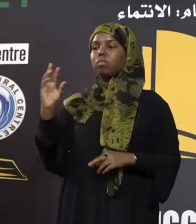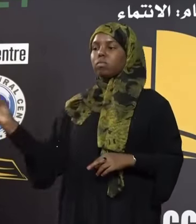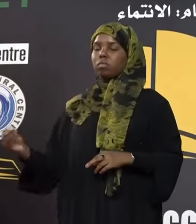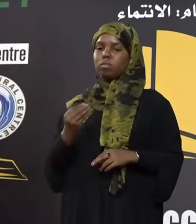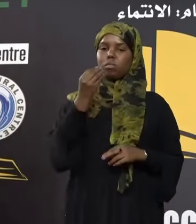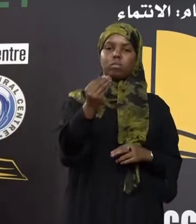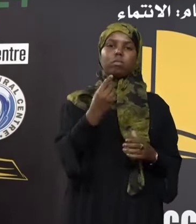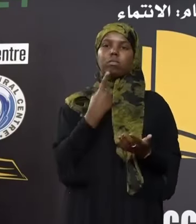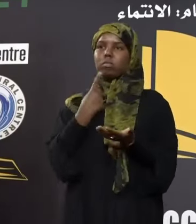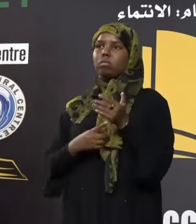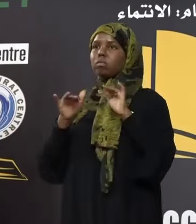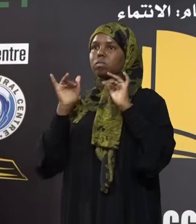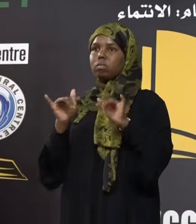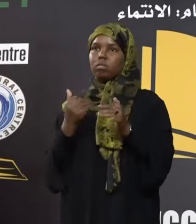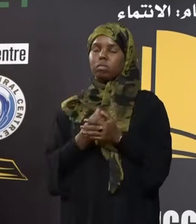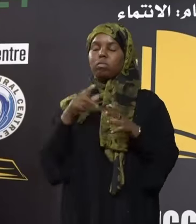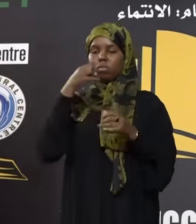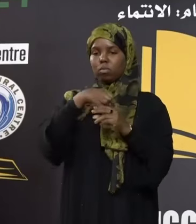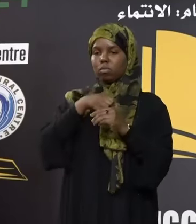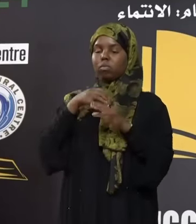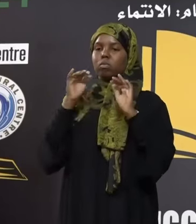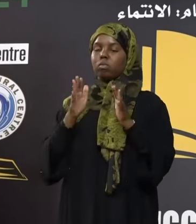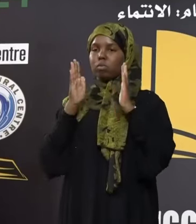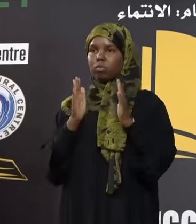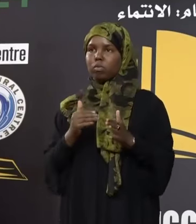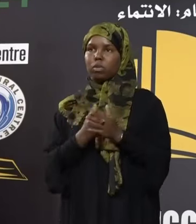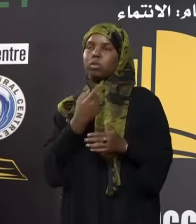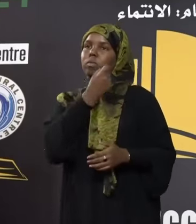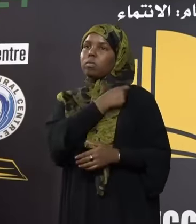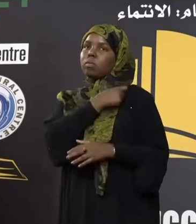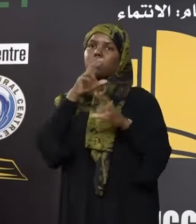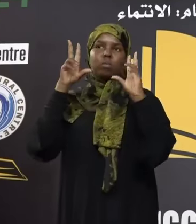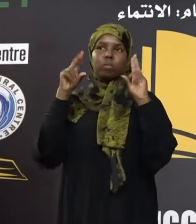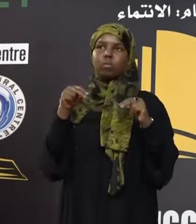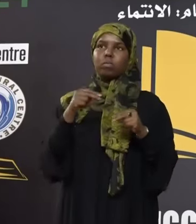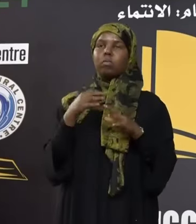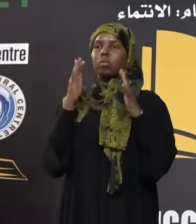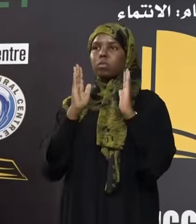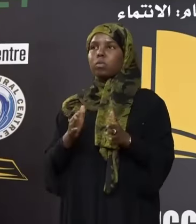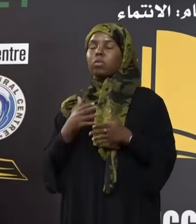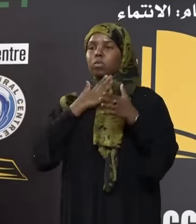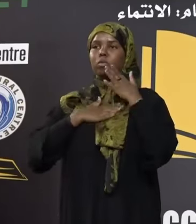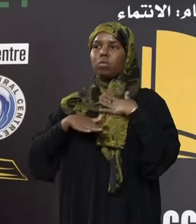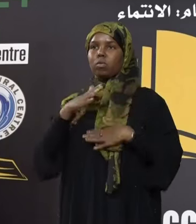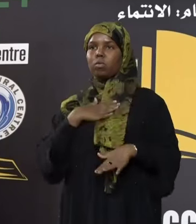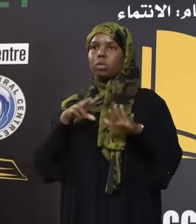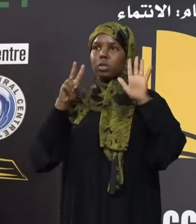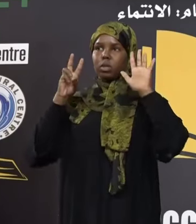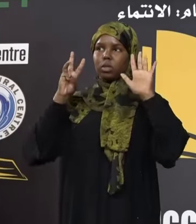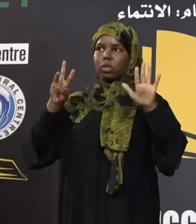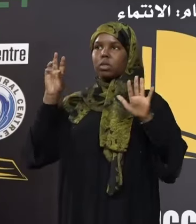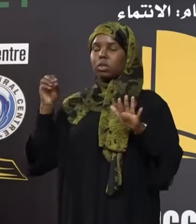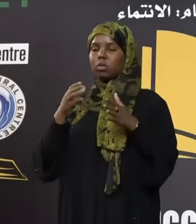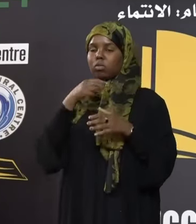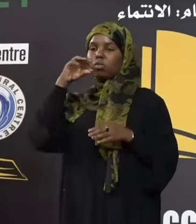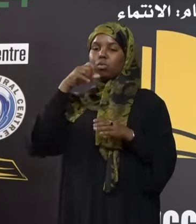أنا واحد نقد ديارة دورشة ديار نهينه واحد نقد ديارة ميدان قبيلة نهين waxaan naga diyaarad dulqaad ka annu 80 ka cod kaga tagnay